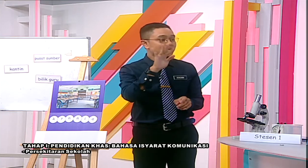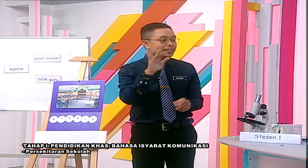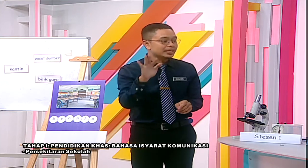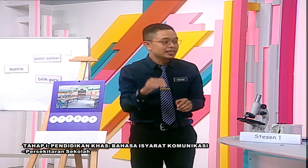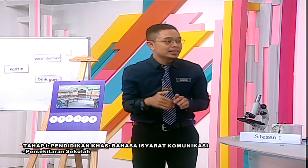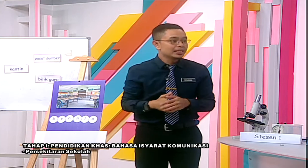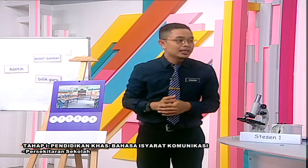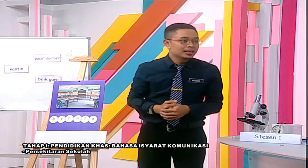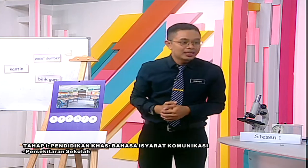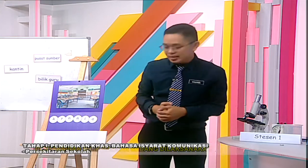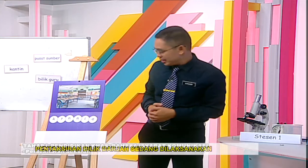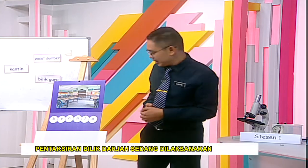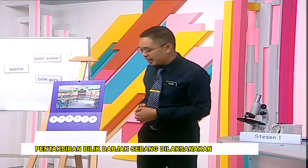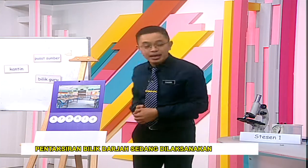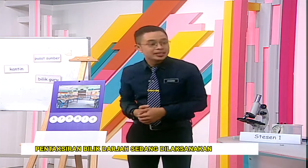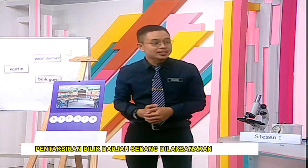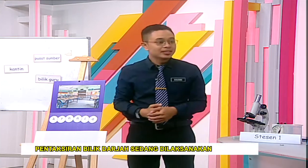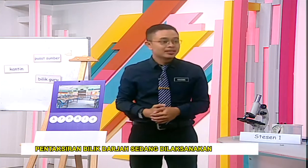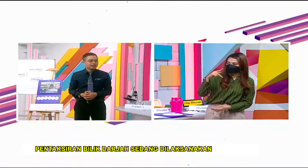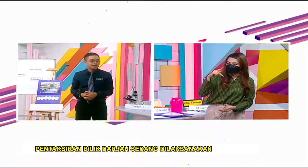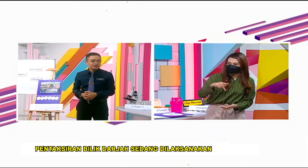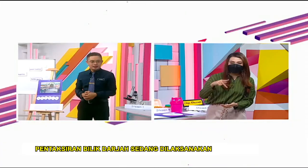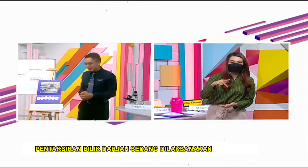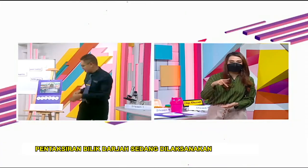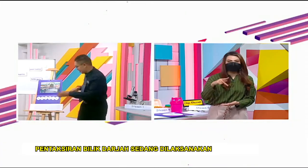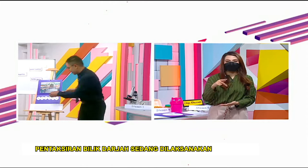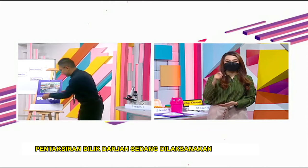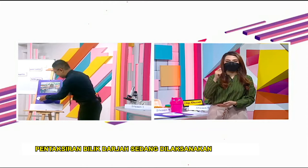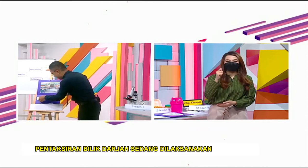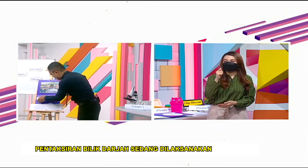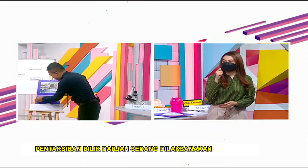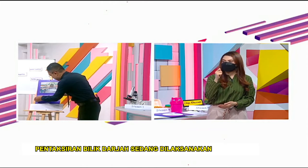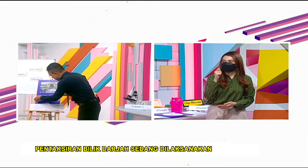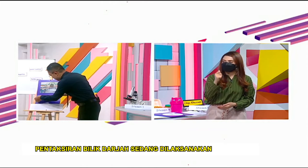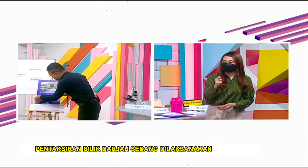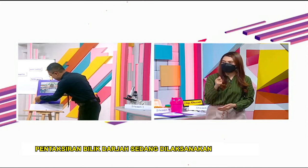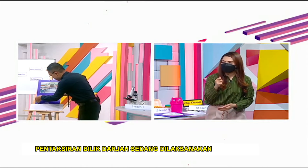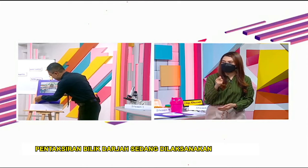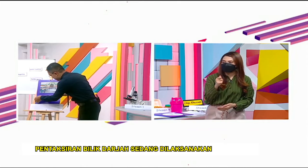kantin? Kantin. Ya. K. K. A.